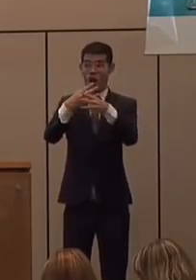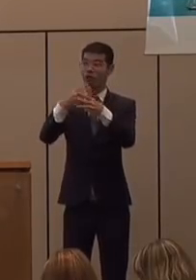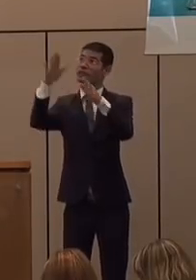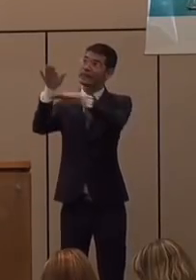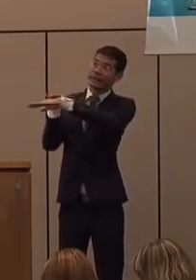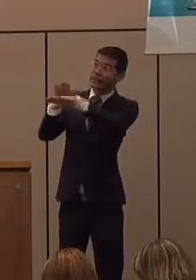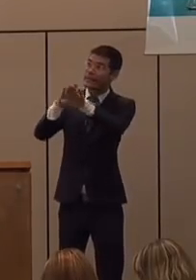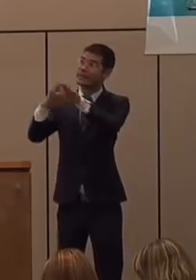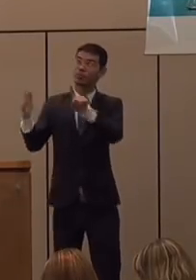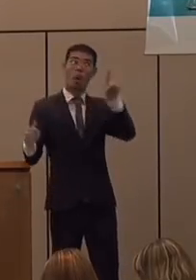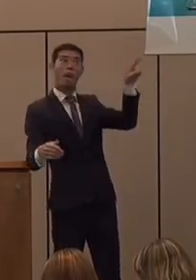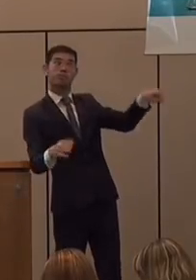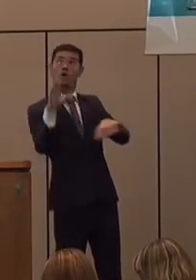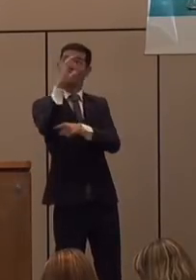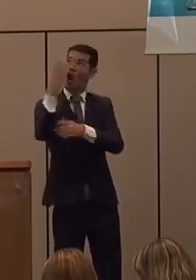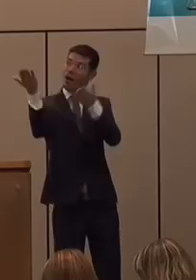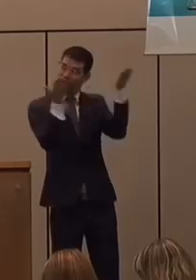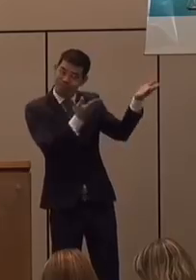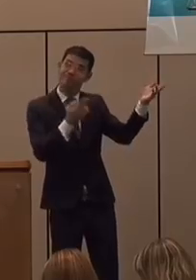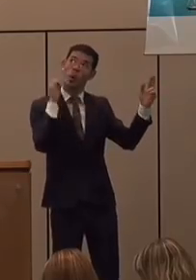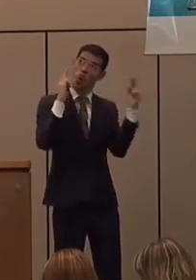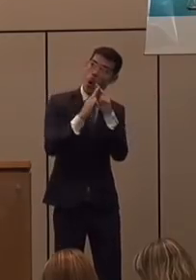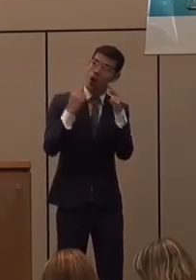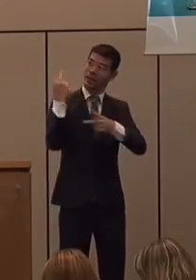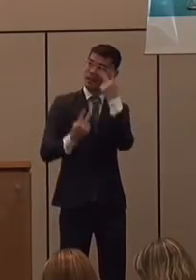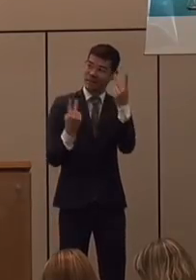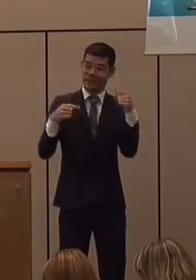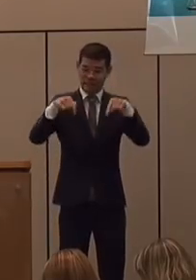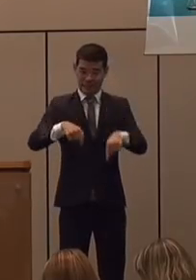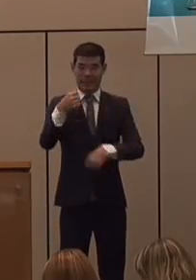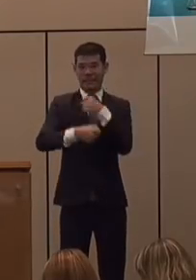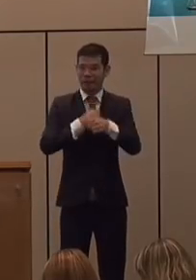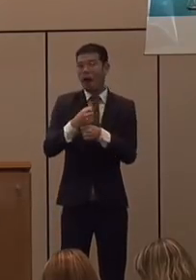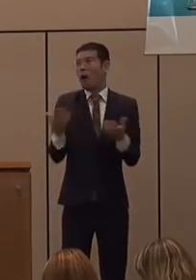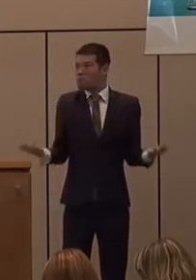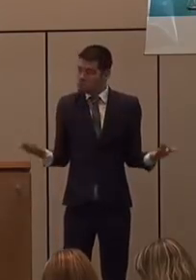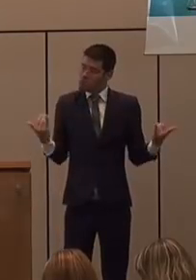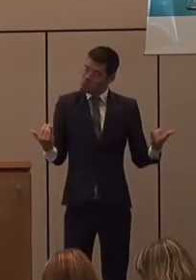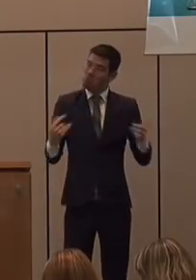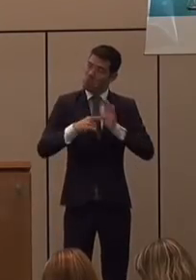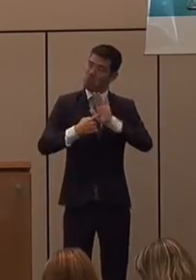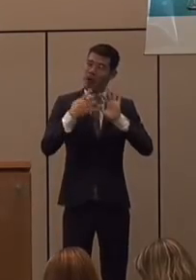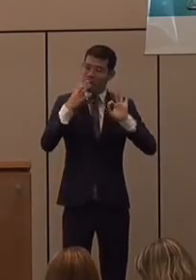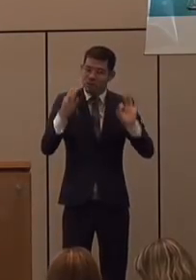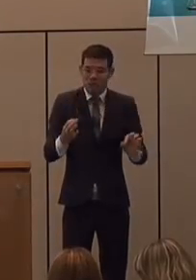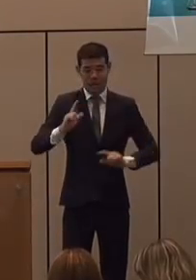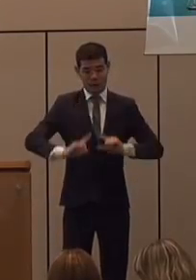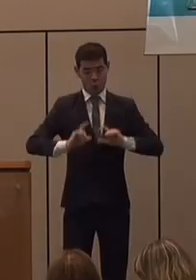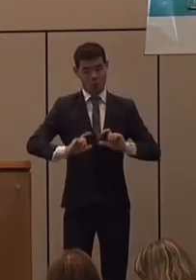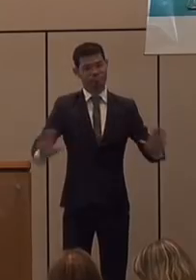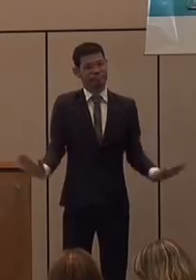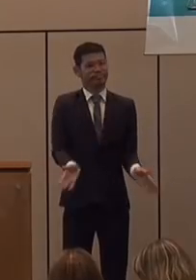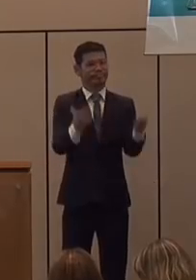sitio que hay que conocer en este año que viene eso creo que habla muy bien de cómo en cómo estamos mejorando en turismo en el país ministro